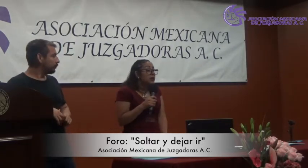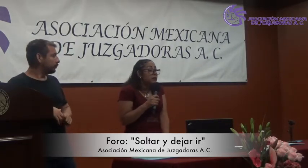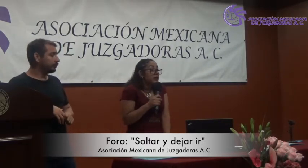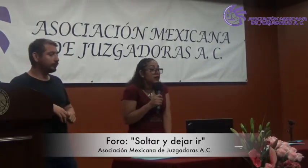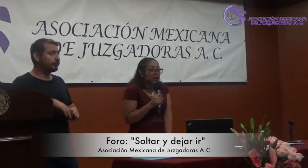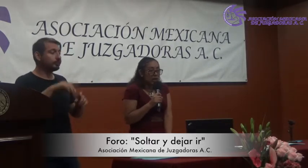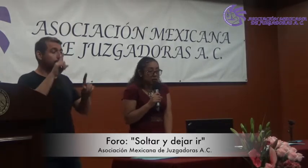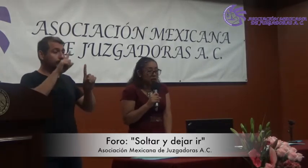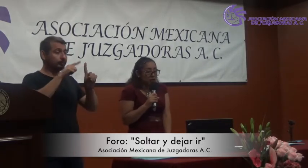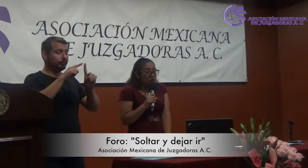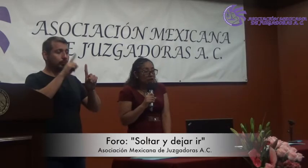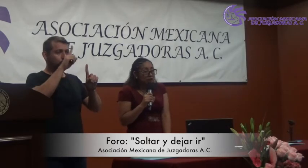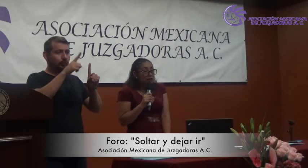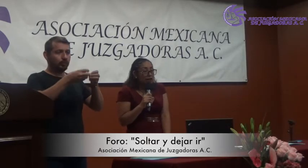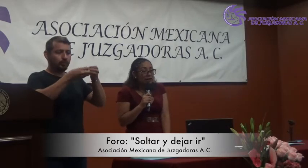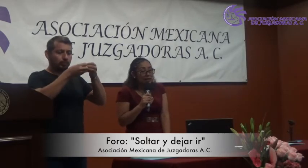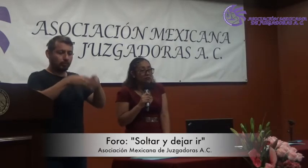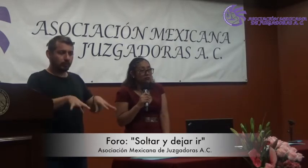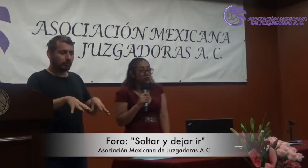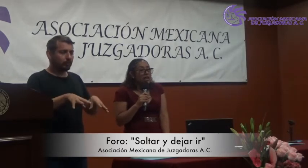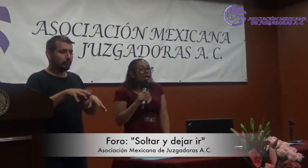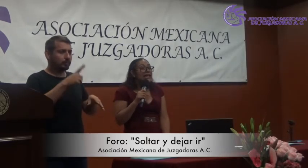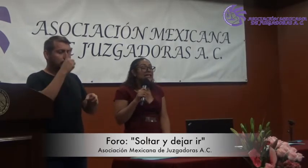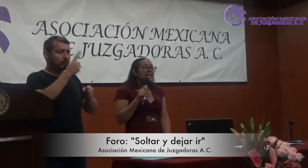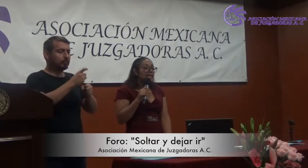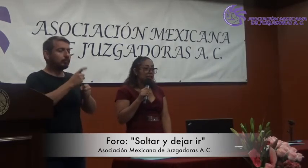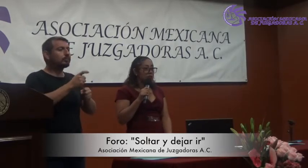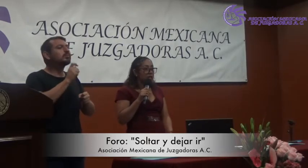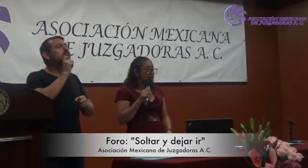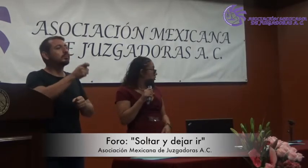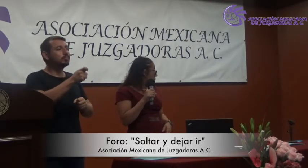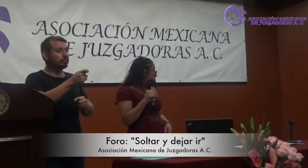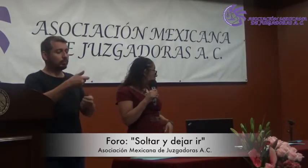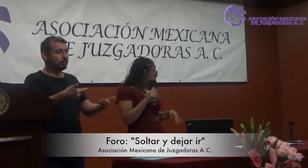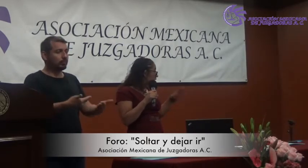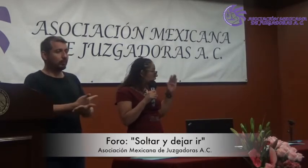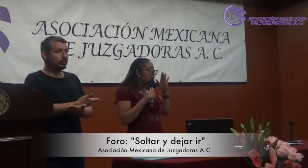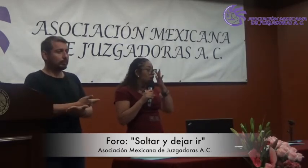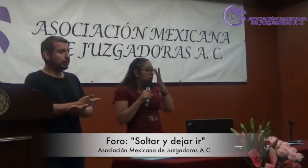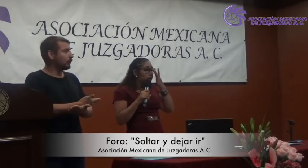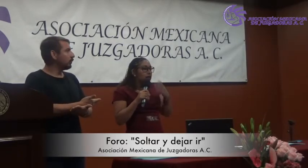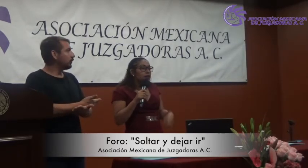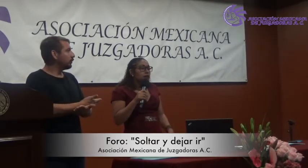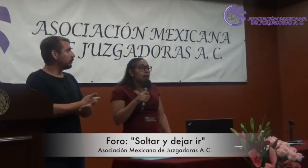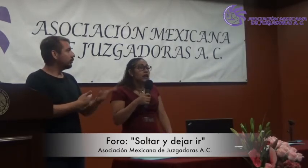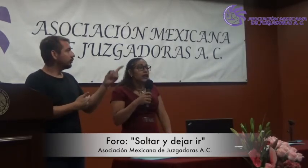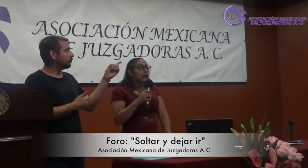La primera pérdida que las personas enfrentan es el nacimiento.